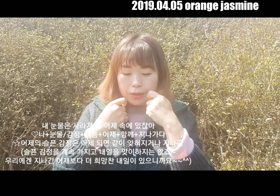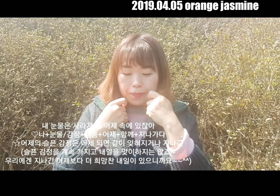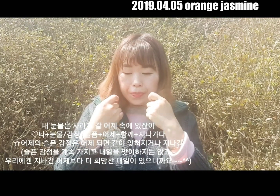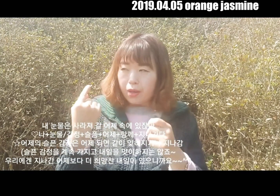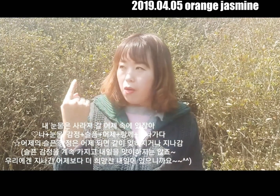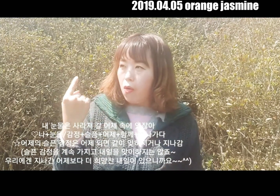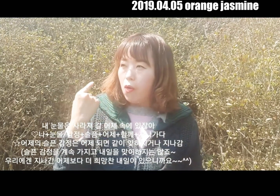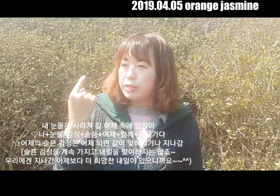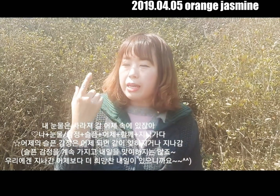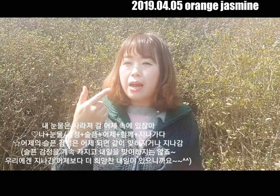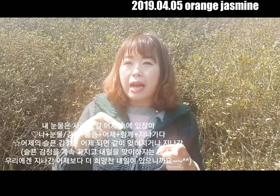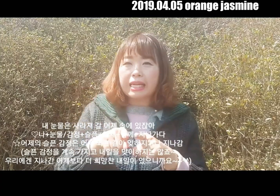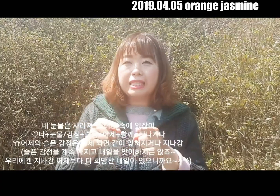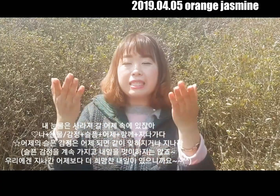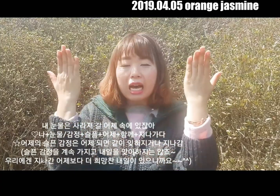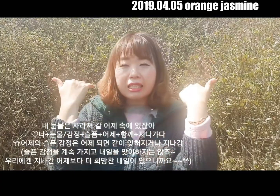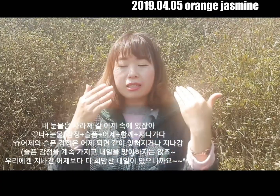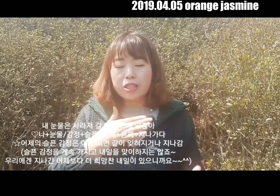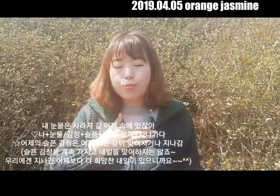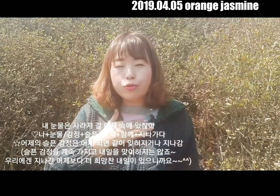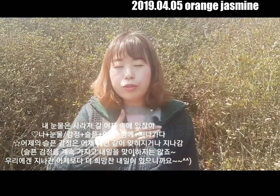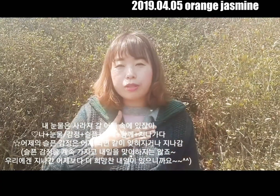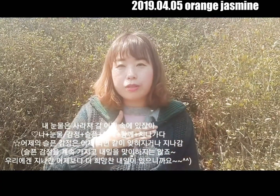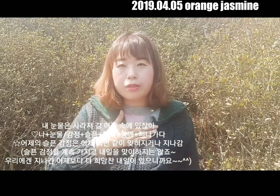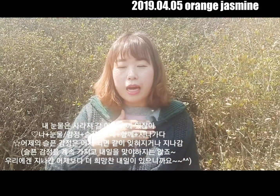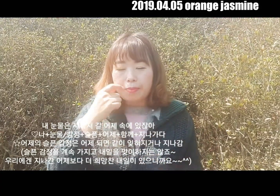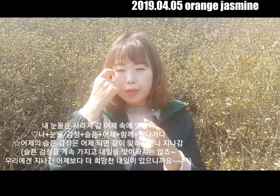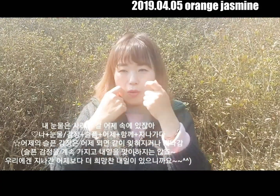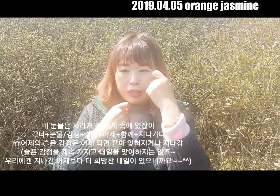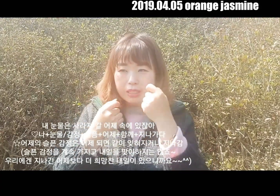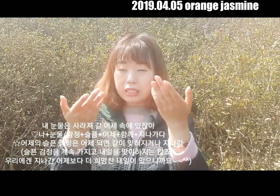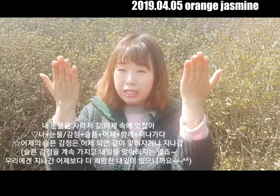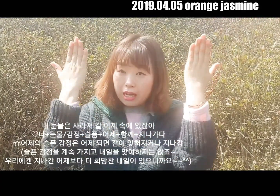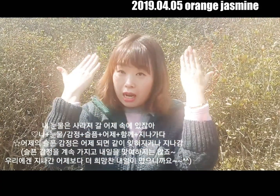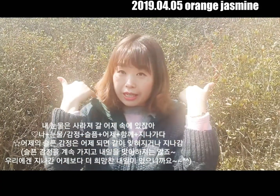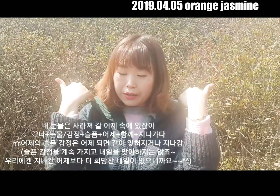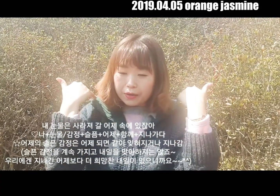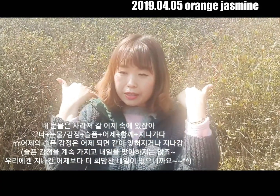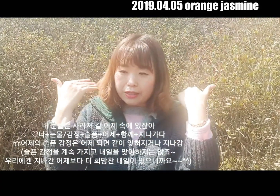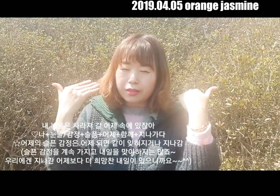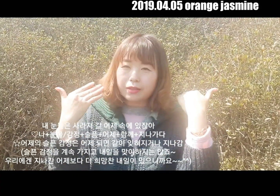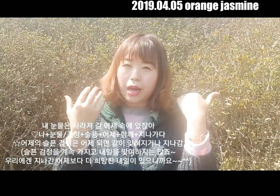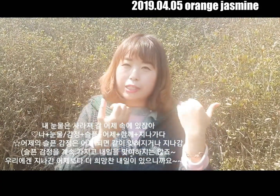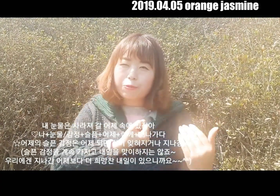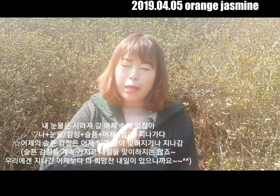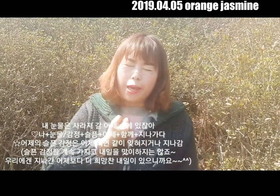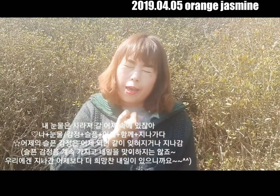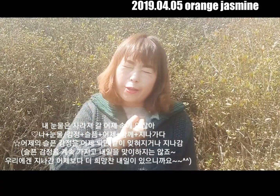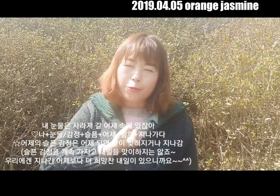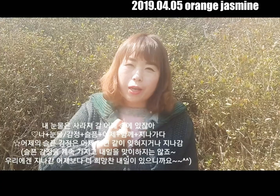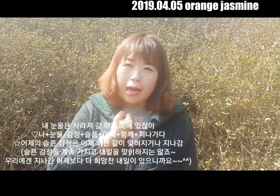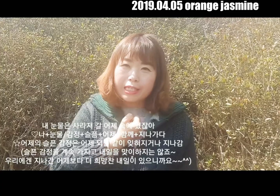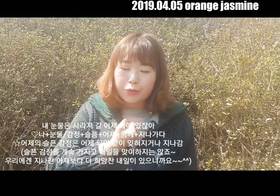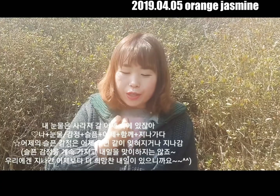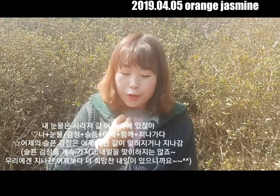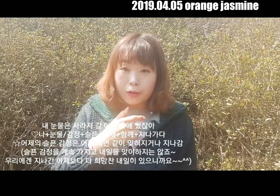이거를 어제랑 같이 사라진 슬픈 그 감정이 이제 지나가는 거지. 가지고 계속 이렇게 가지고 있는